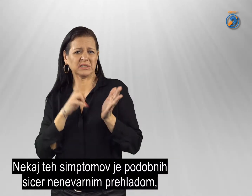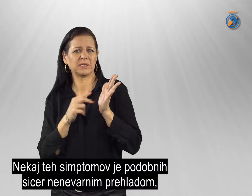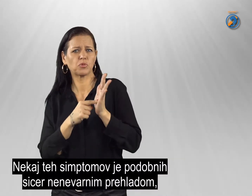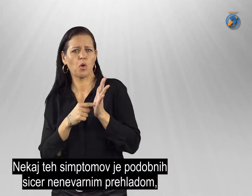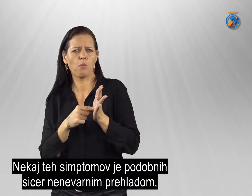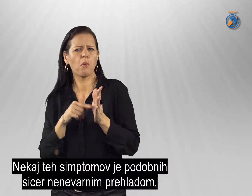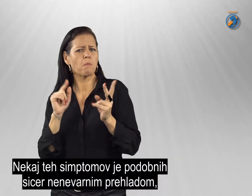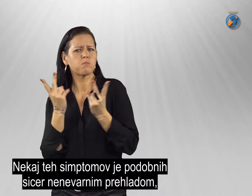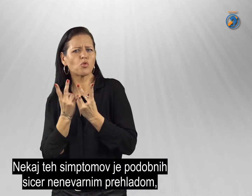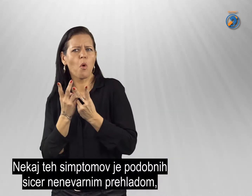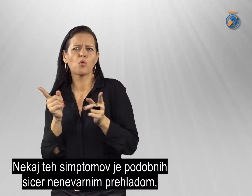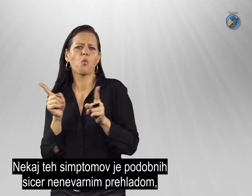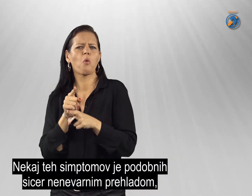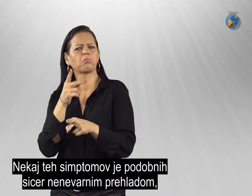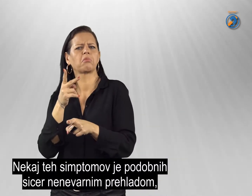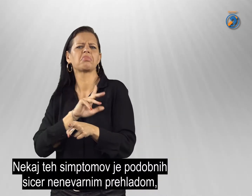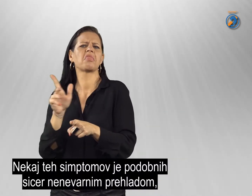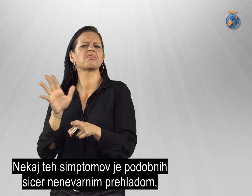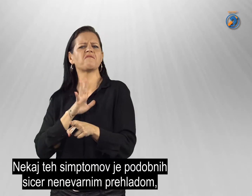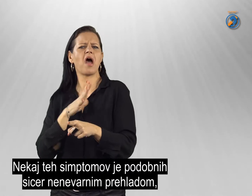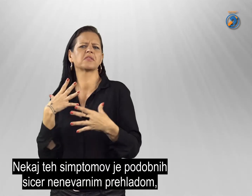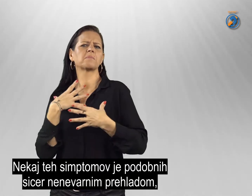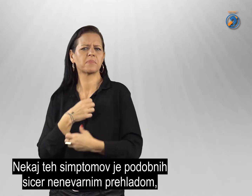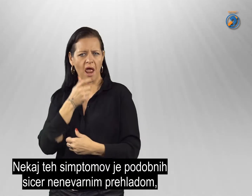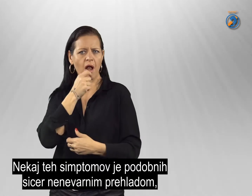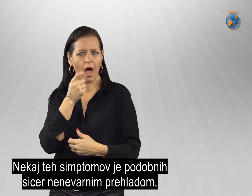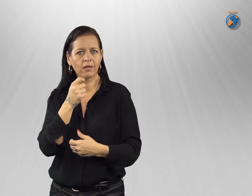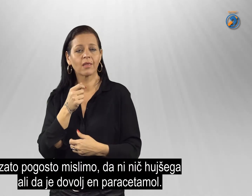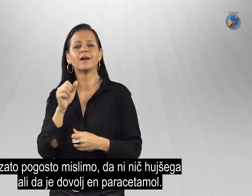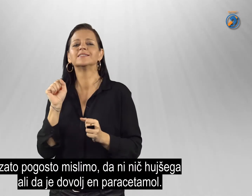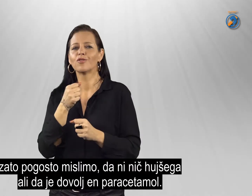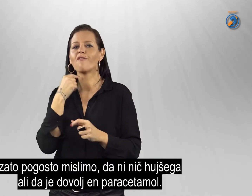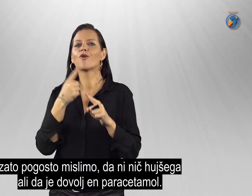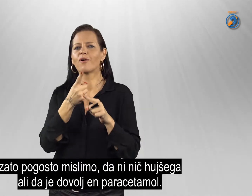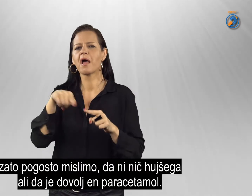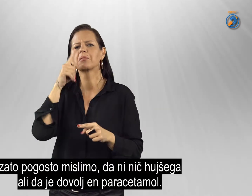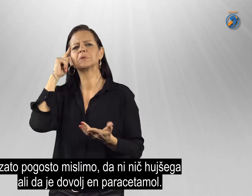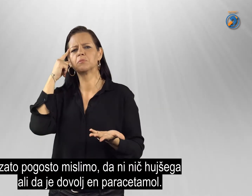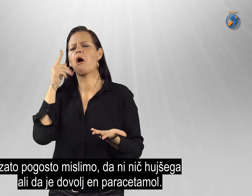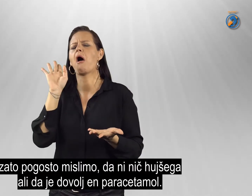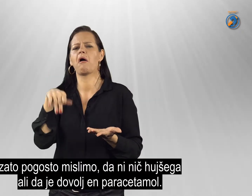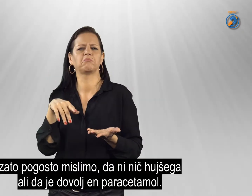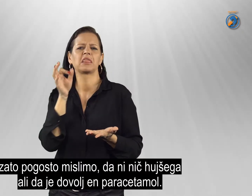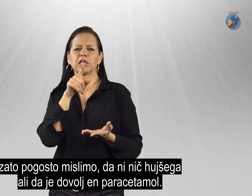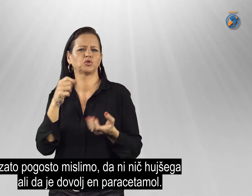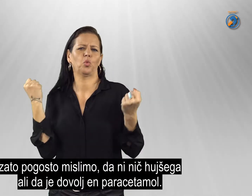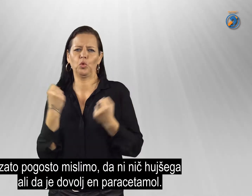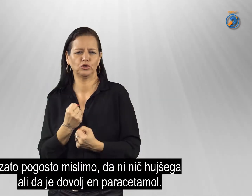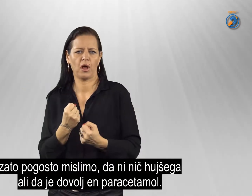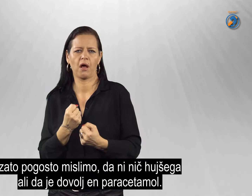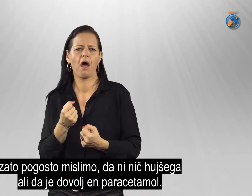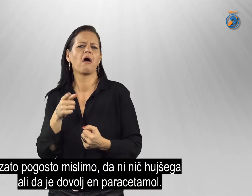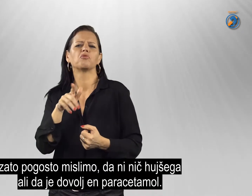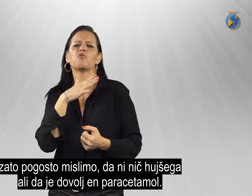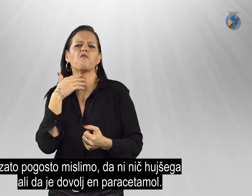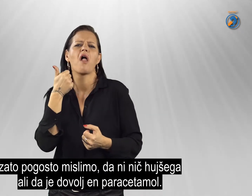Nekaj teh simptomov je podobnih sicer nenevarnim prehladom, zato pogosto mislimo, da ni nič hujšega ali da je